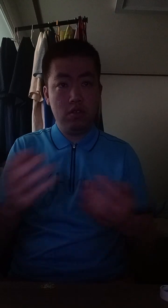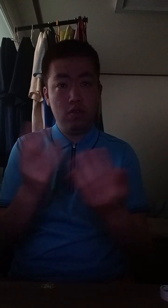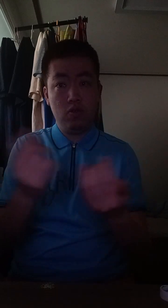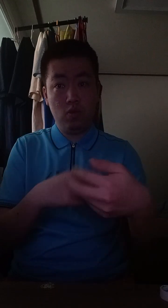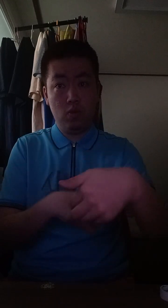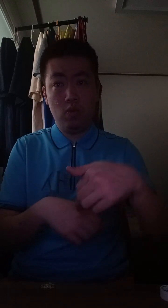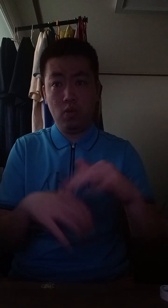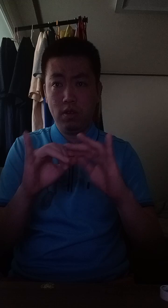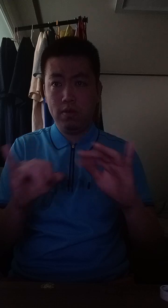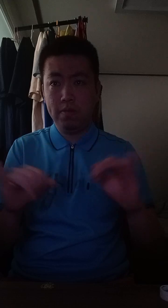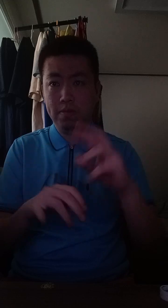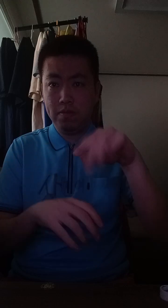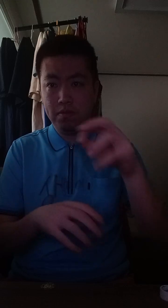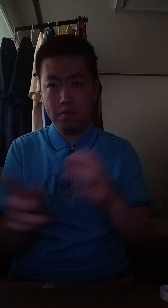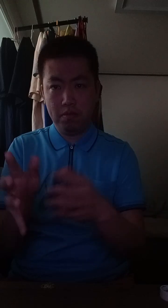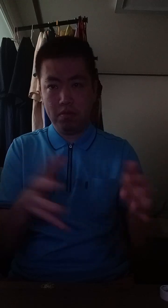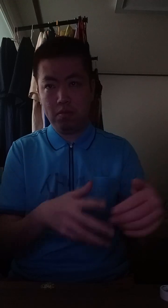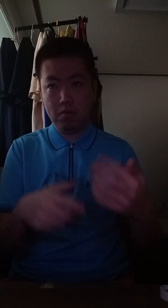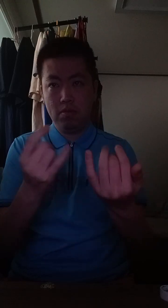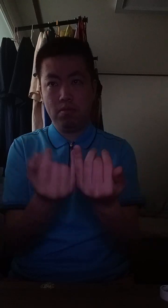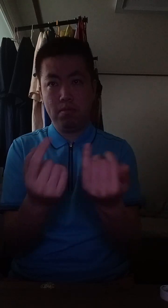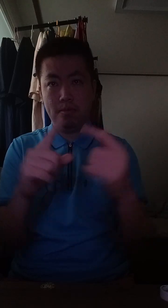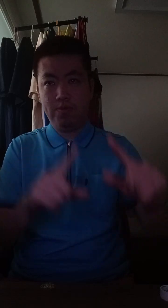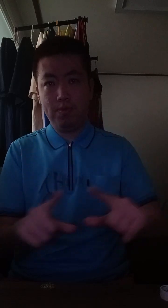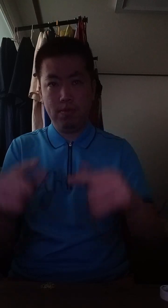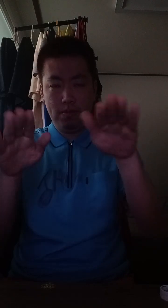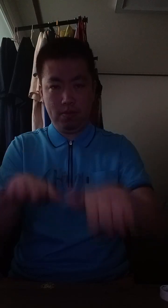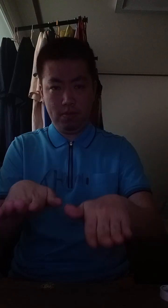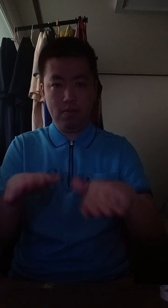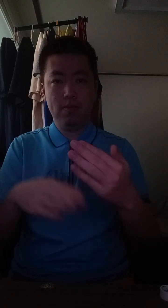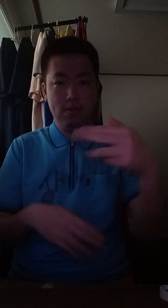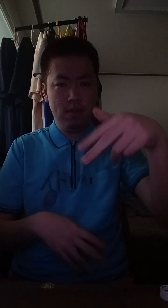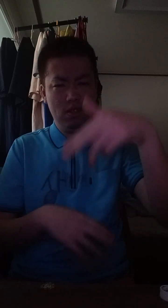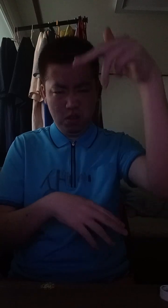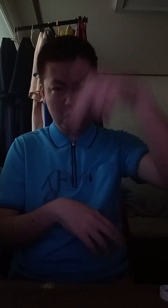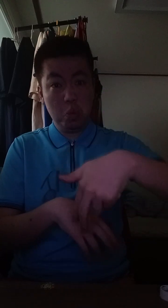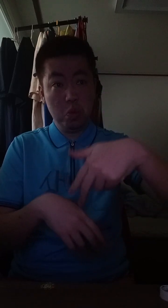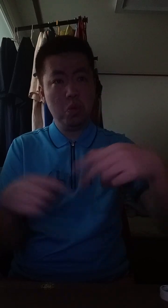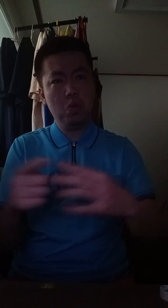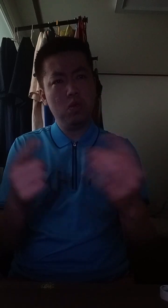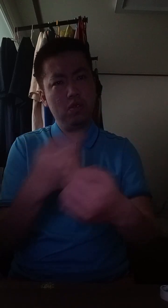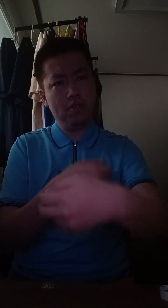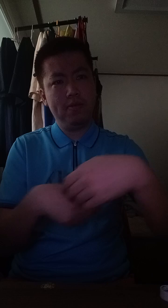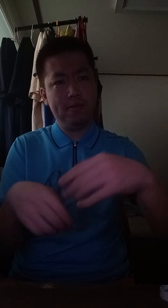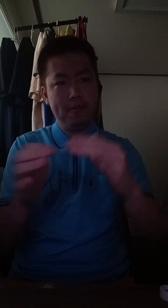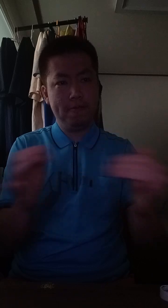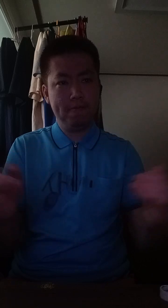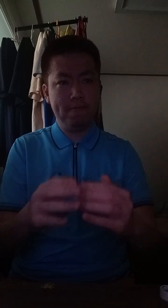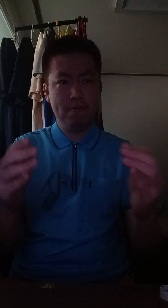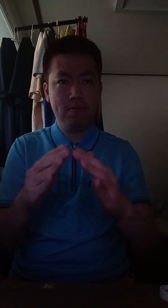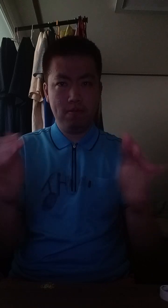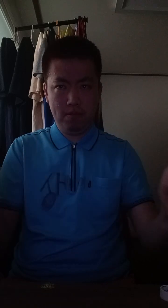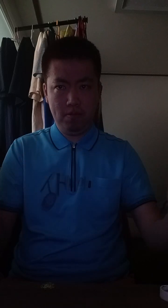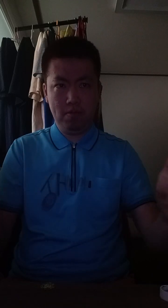부산도시철도는 하루 67만 명이 이용하는 시민들의 발입니다. 그런데 일부 역사는 전동차와 승강장 폭이 넓어서